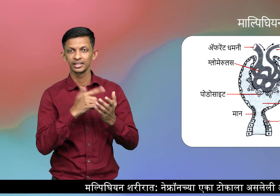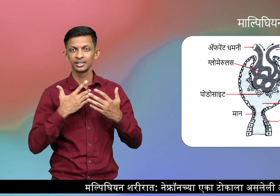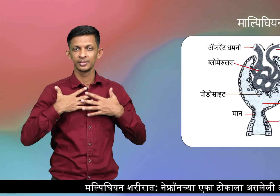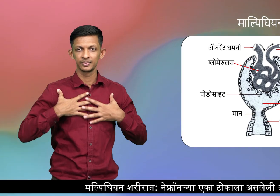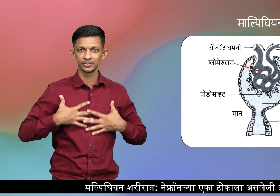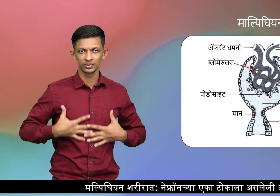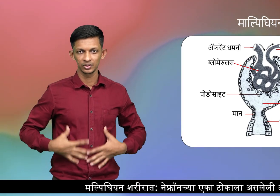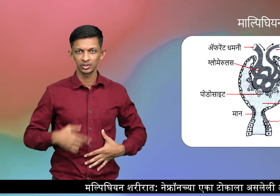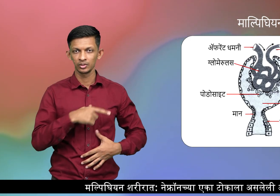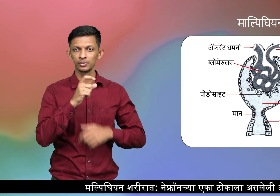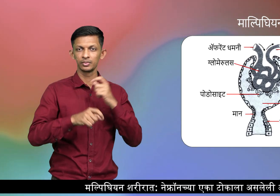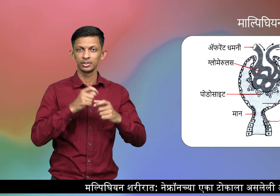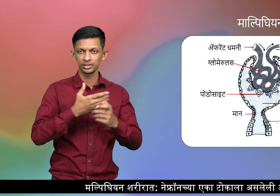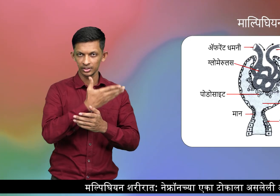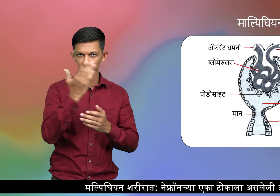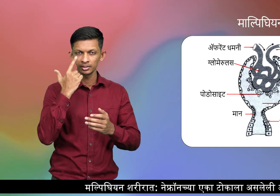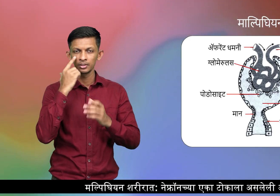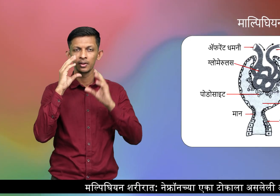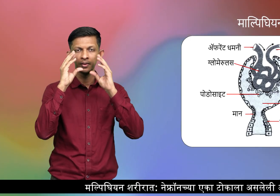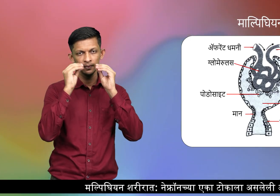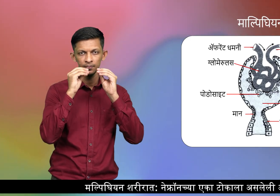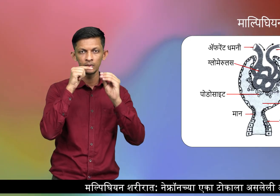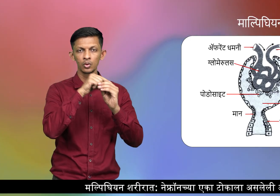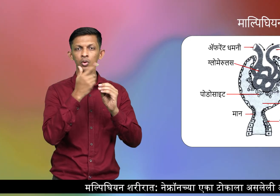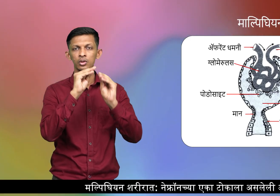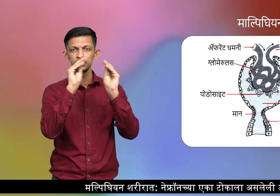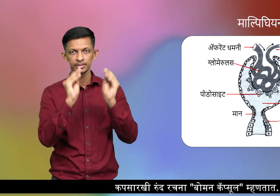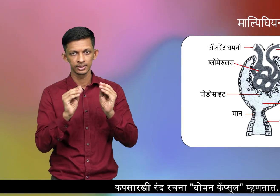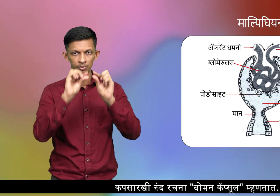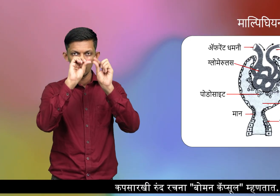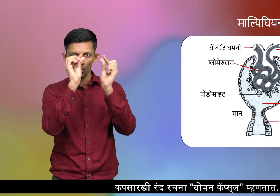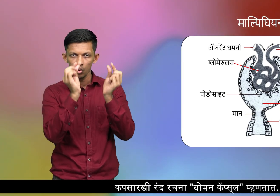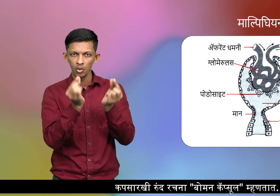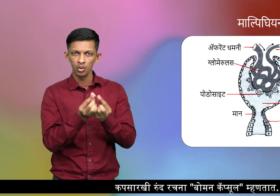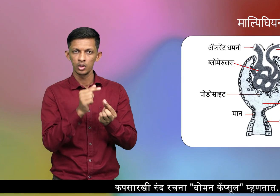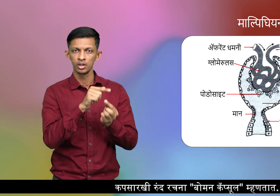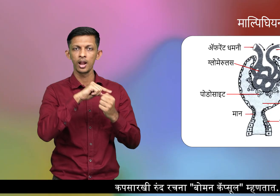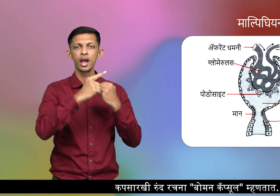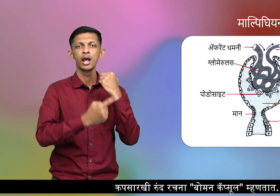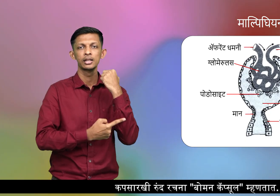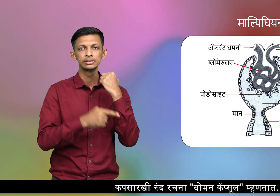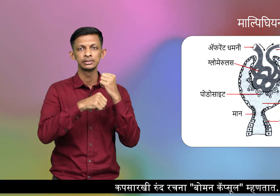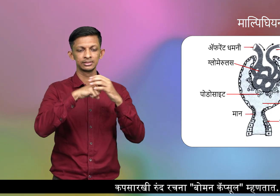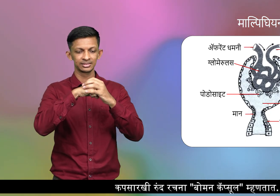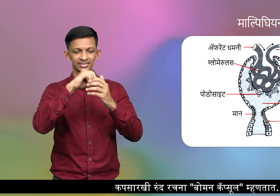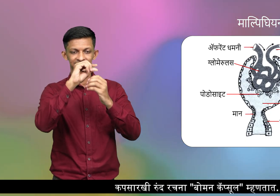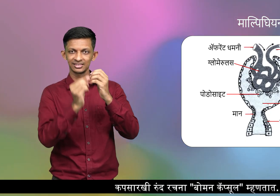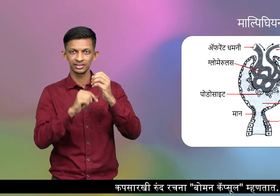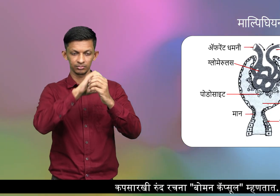मल्पिघियन शरीरात नेफ्रॉनच्या एका टोकाला असलेली आंधळी कपसारखी रुंद रचना बोमन कॅप्सूल म्हणतात.